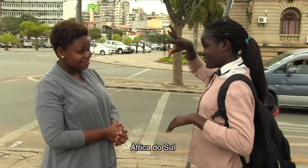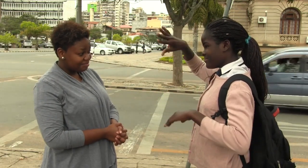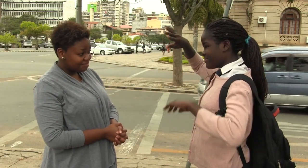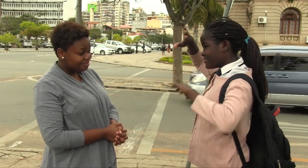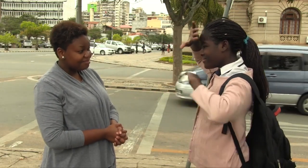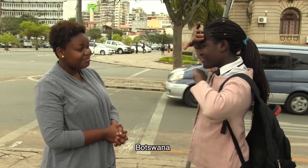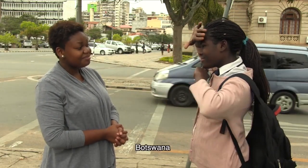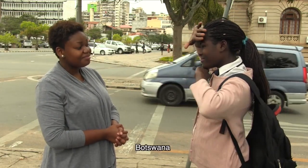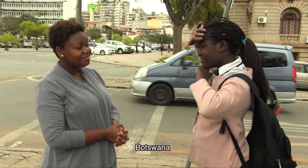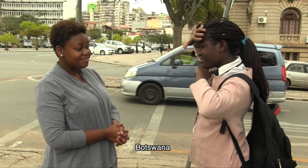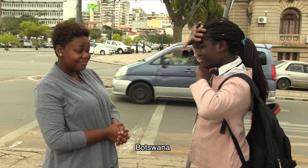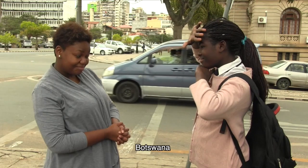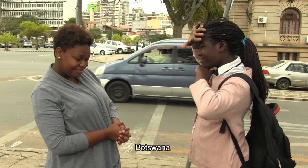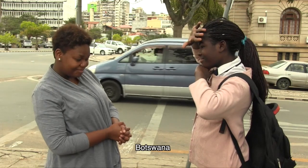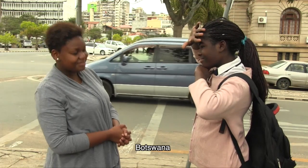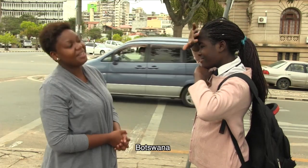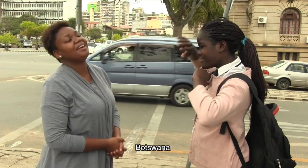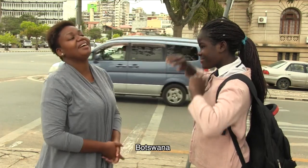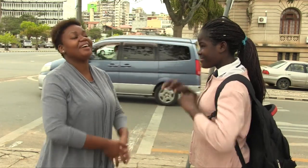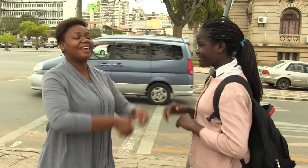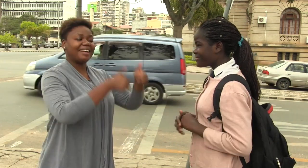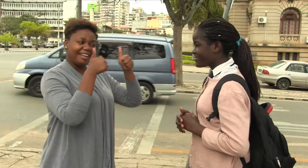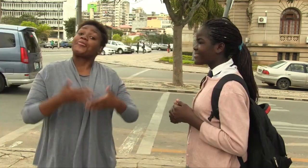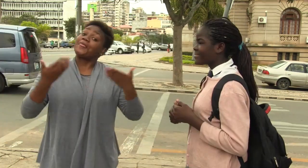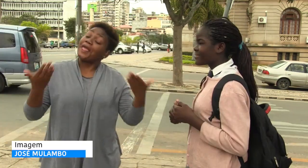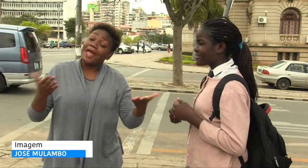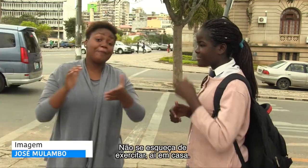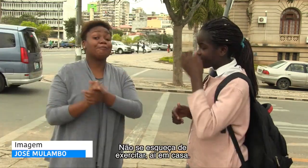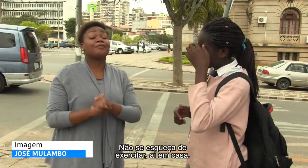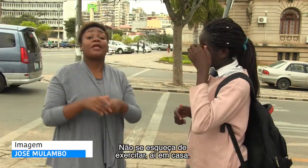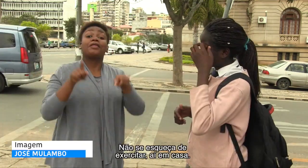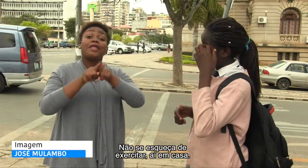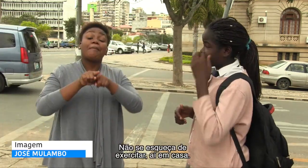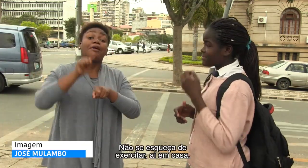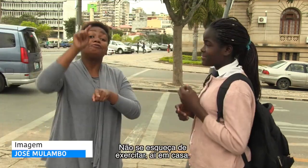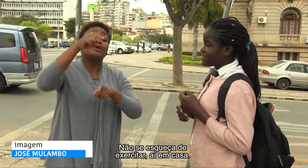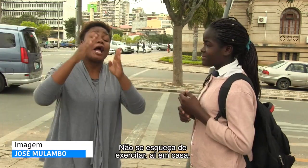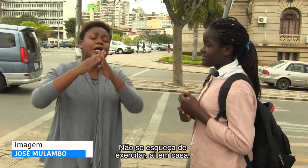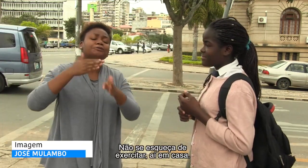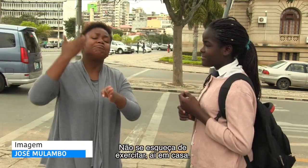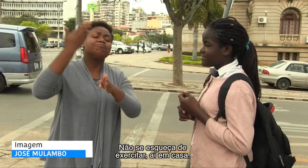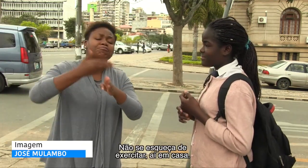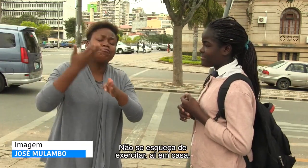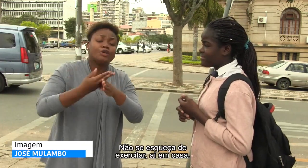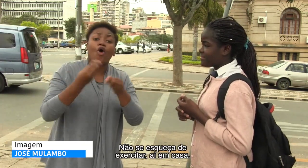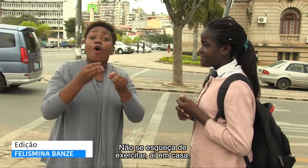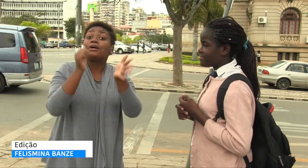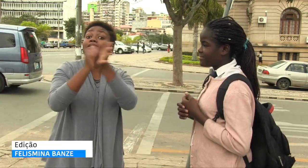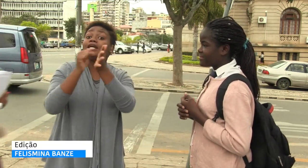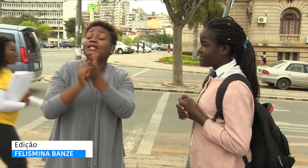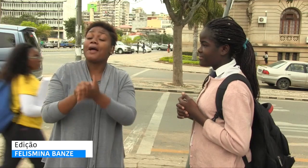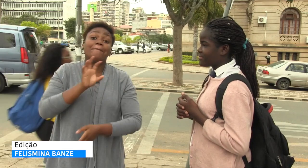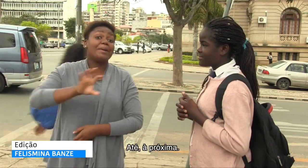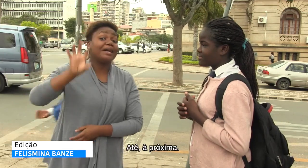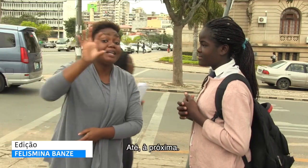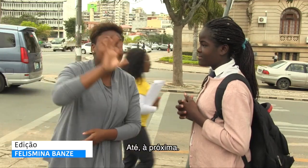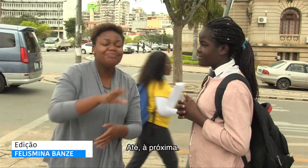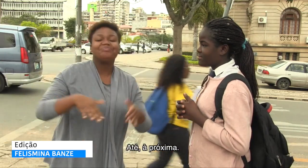África do Sul, Botswana. Não se esqueça de exercitar aí em